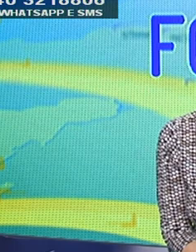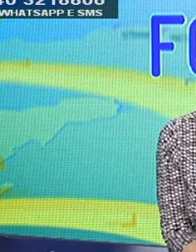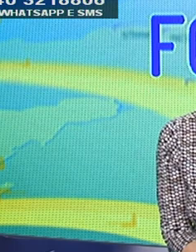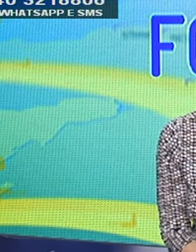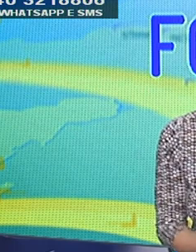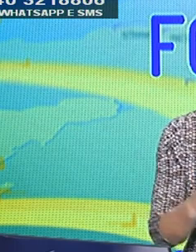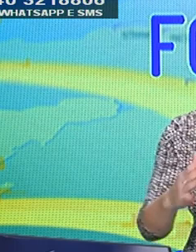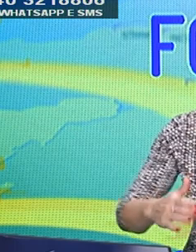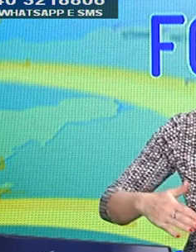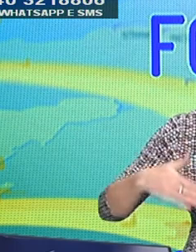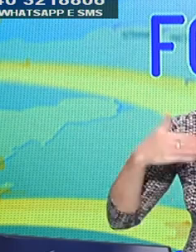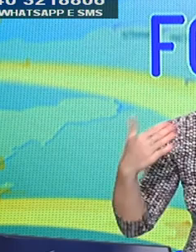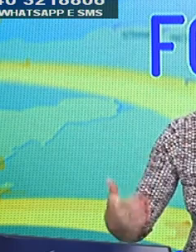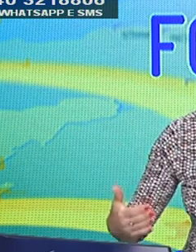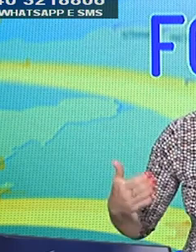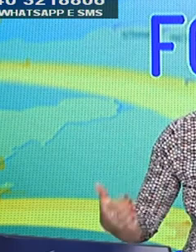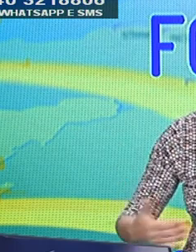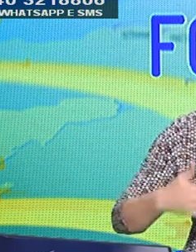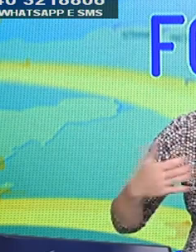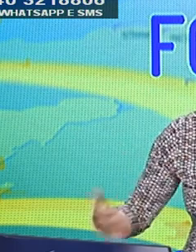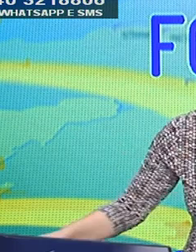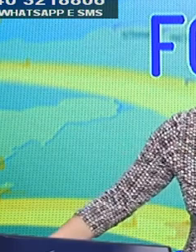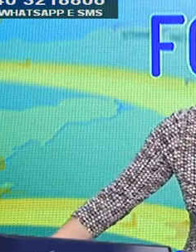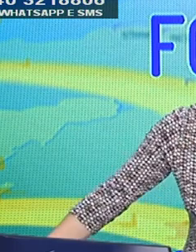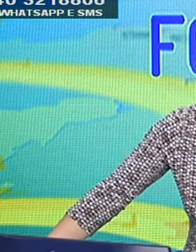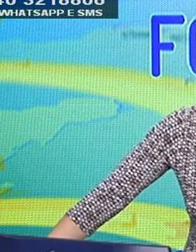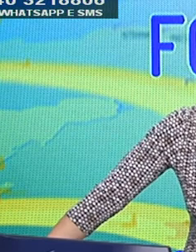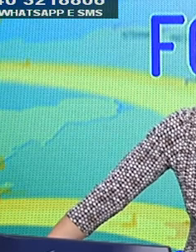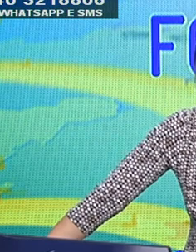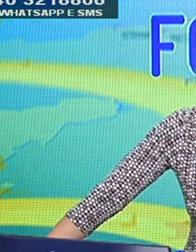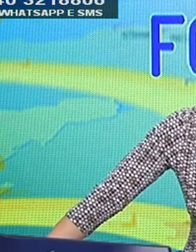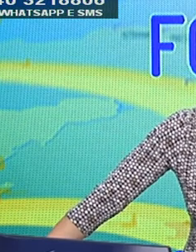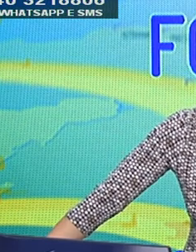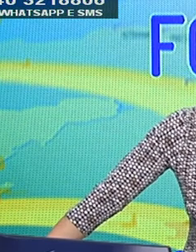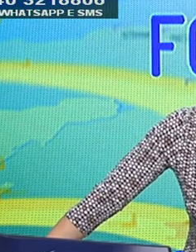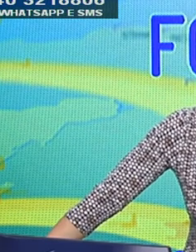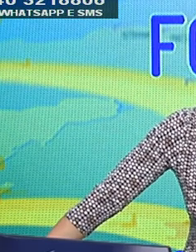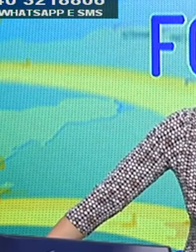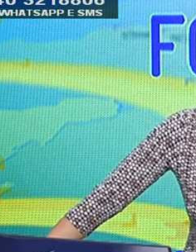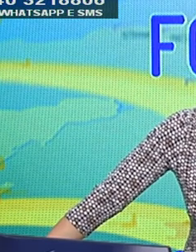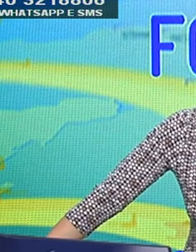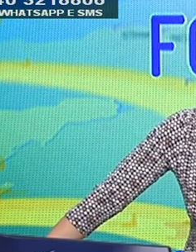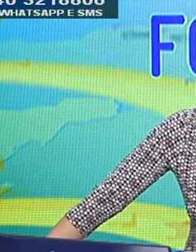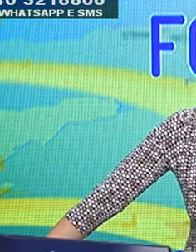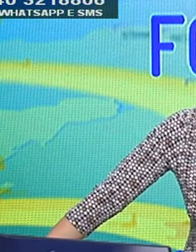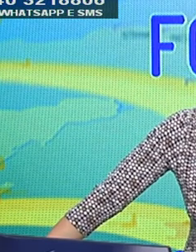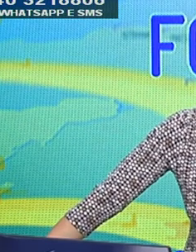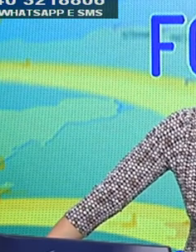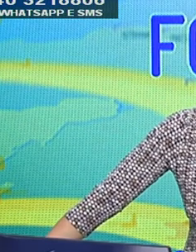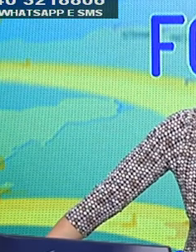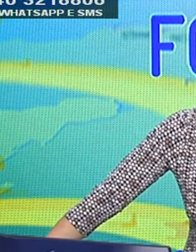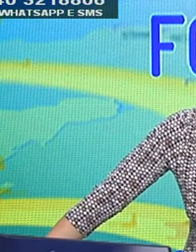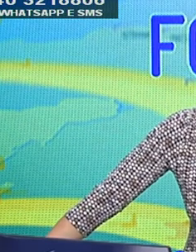settembre questa fase 4, quindi la ripartenza totale in assoluta sicurezza di tutte le attività in tutta